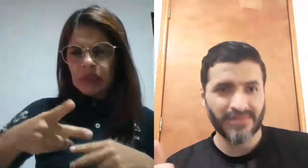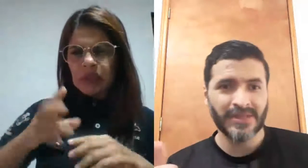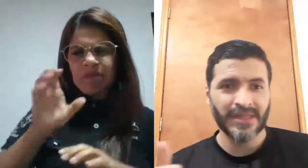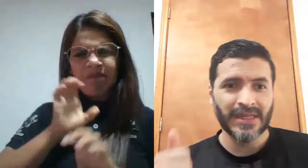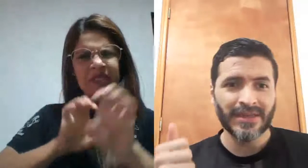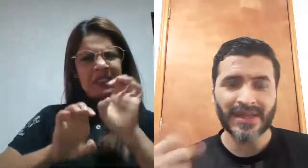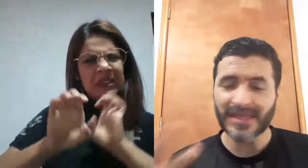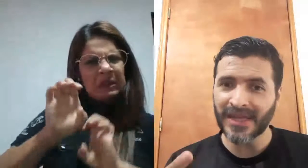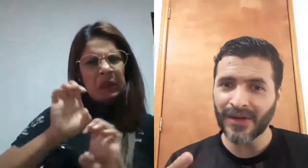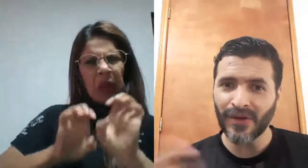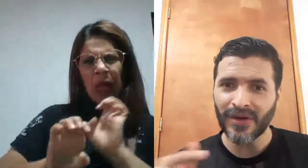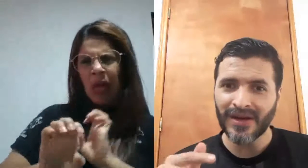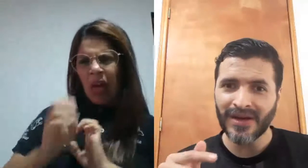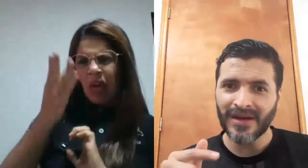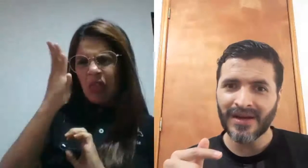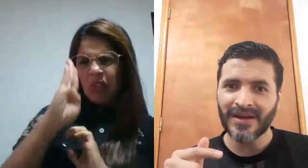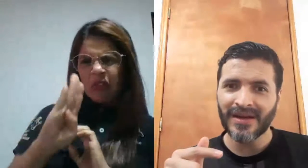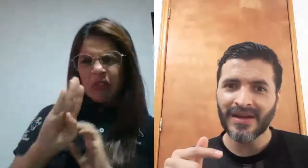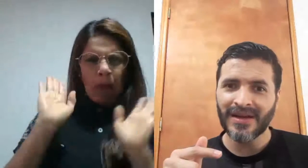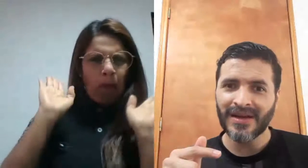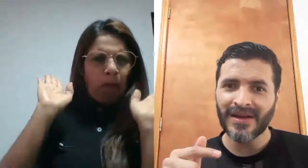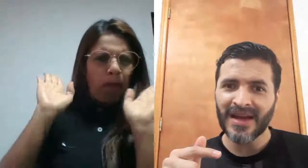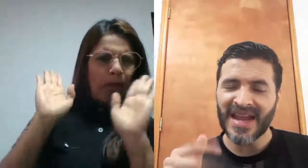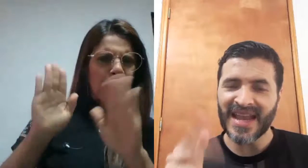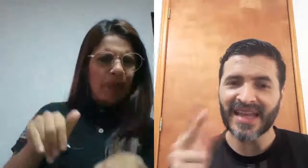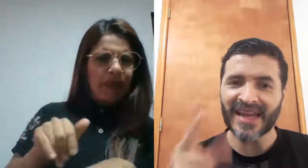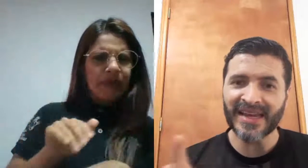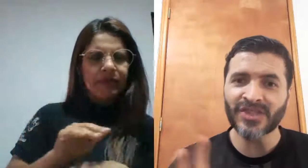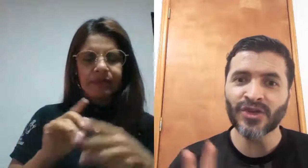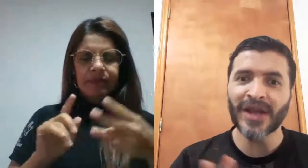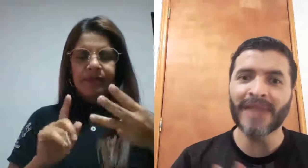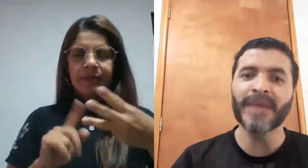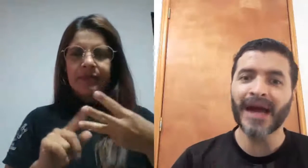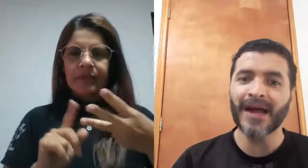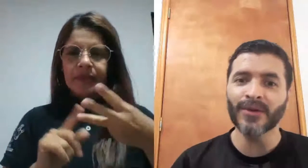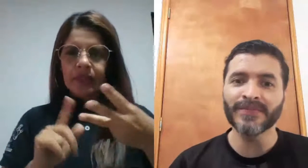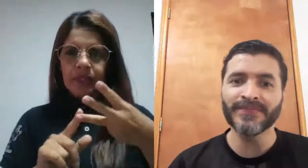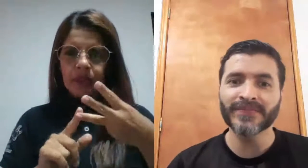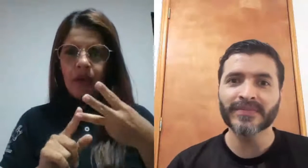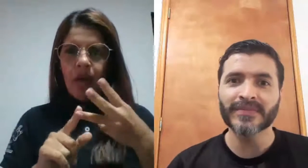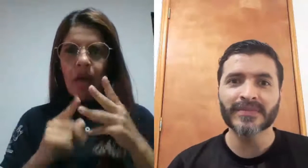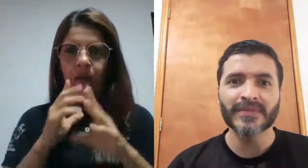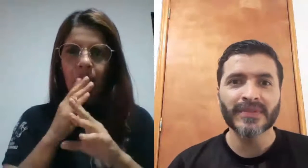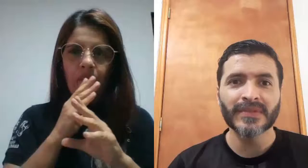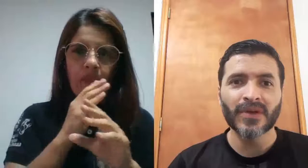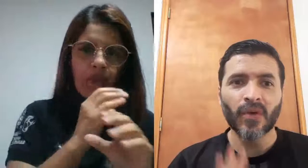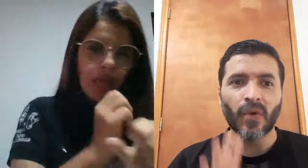Dios. Tercero, la inclinación al pecado.